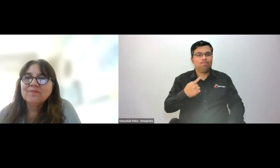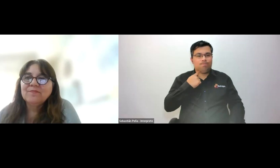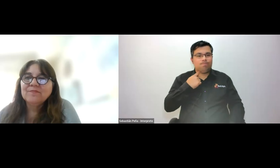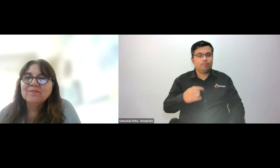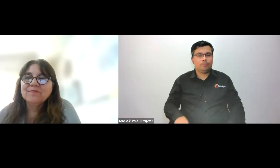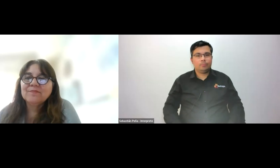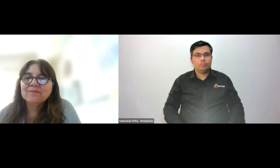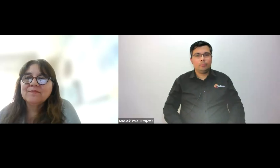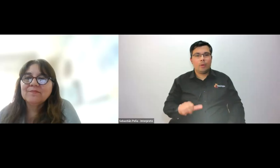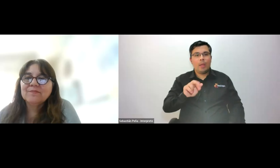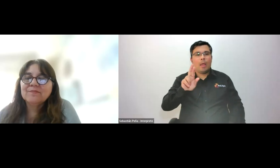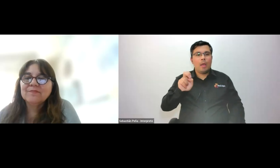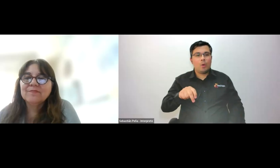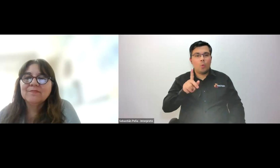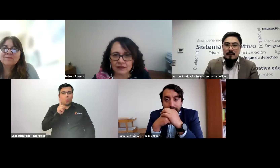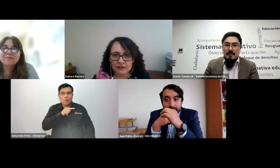Aarón,